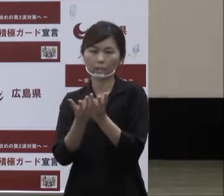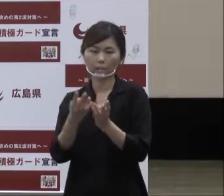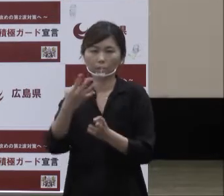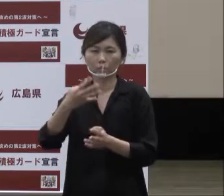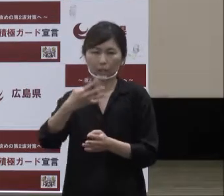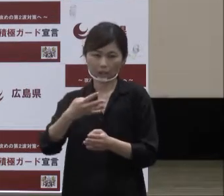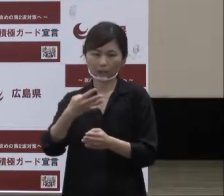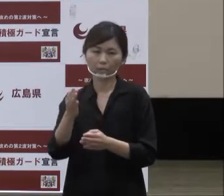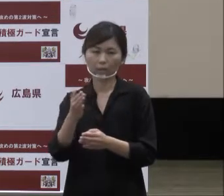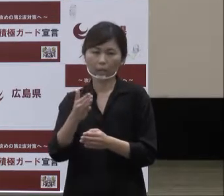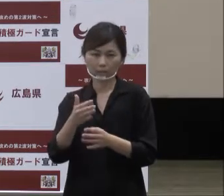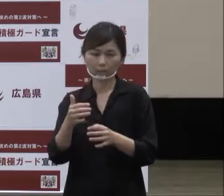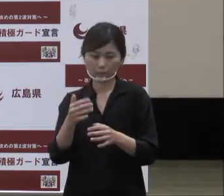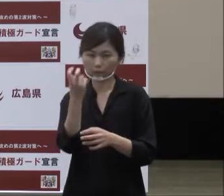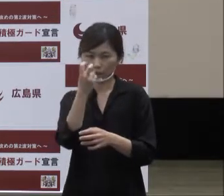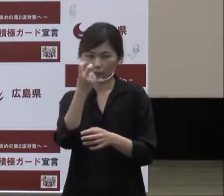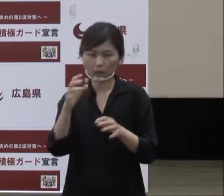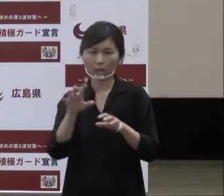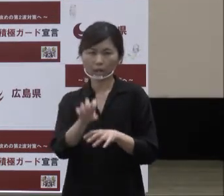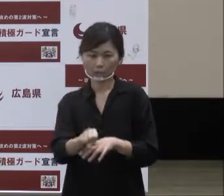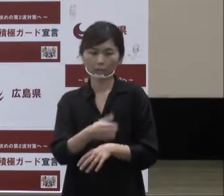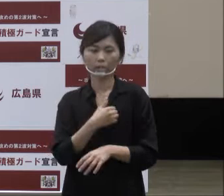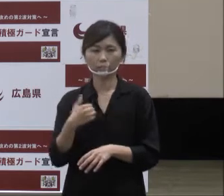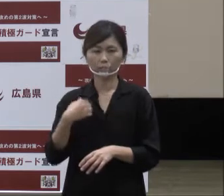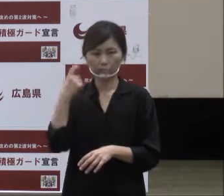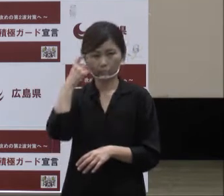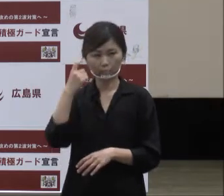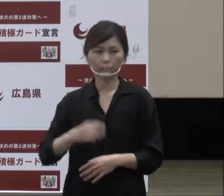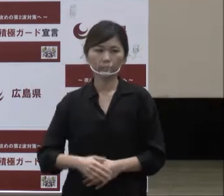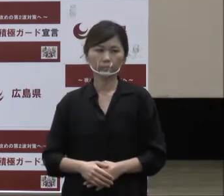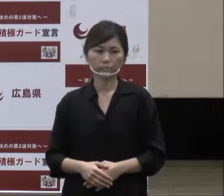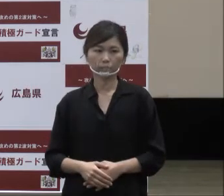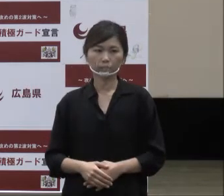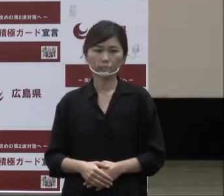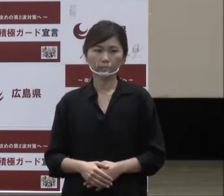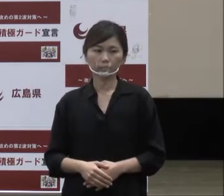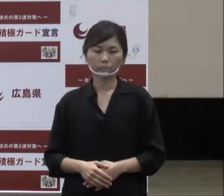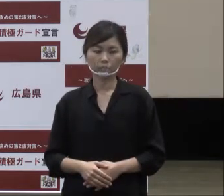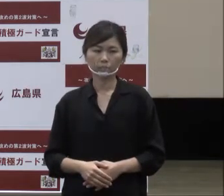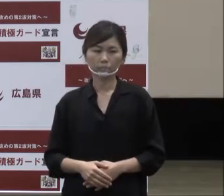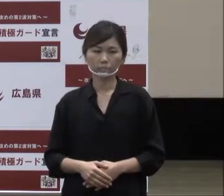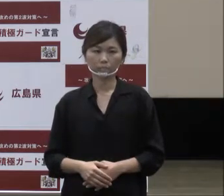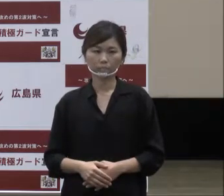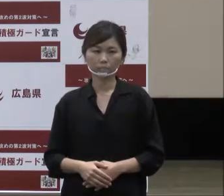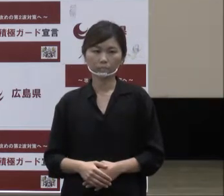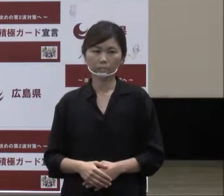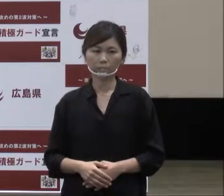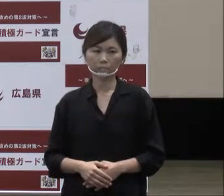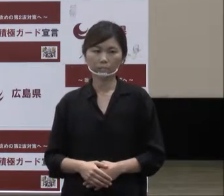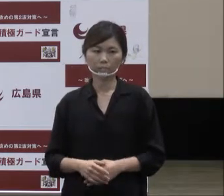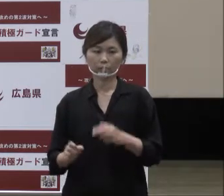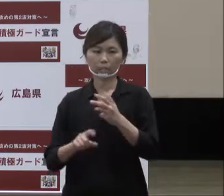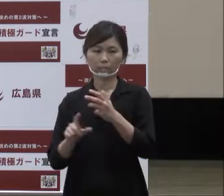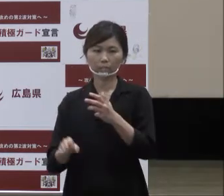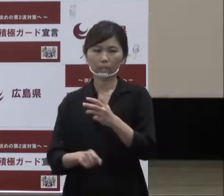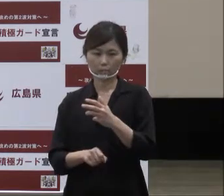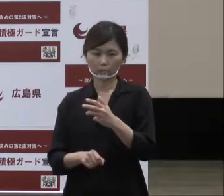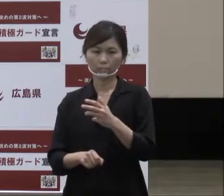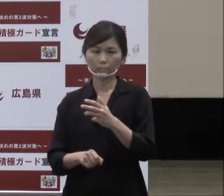るかなというふうに思います。 ごめんなさい、あと1点この短く、これはこの8月にある唾液